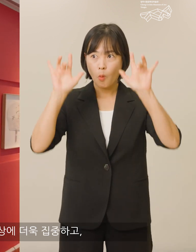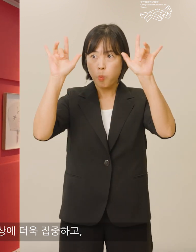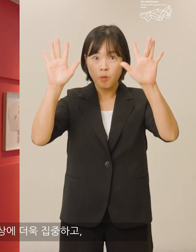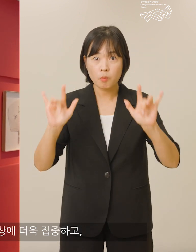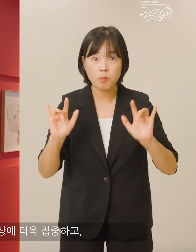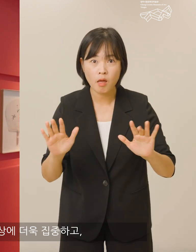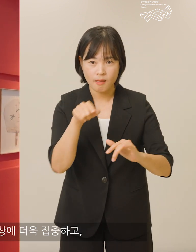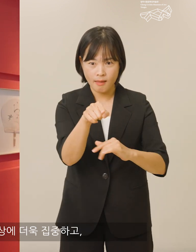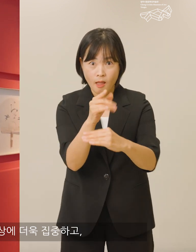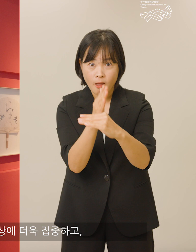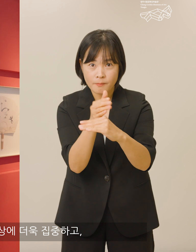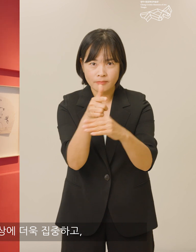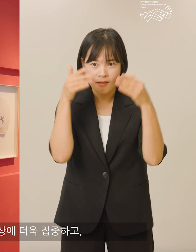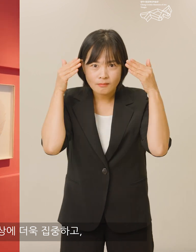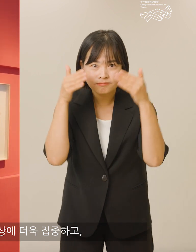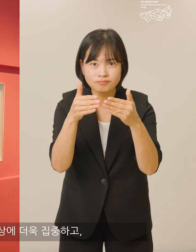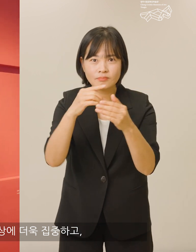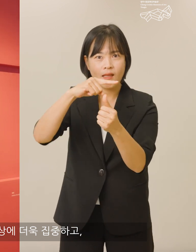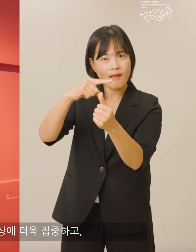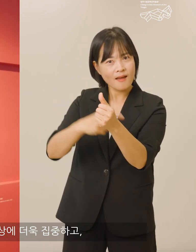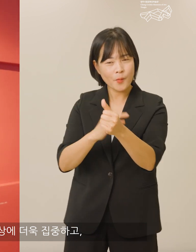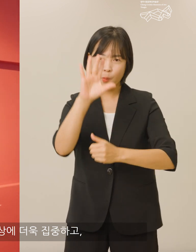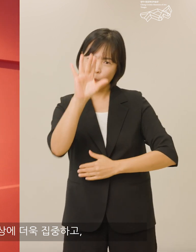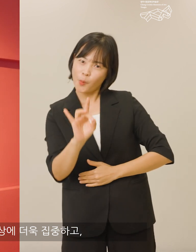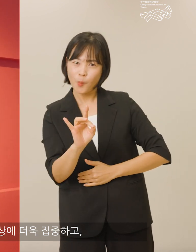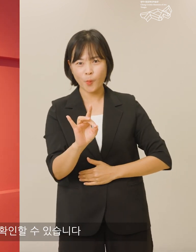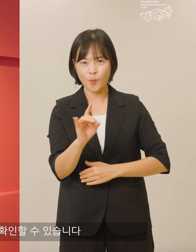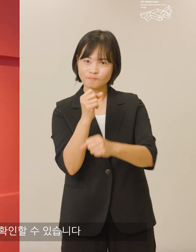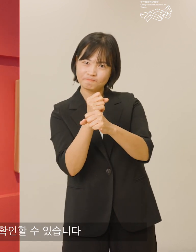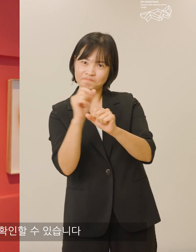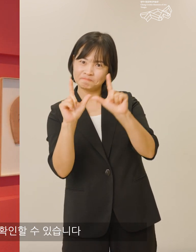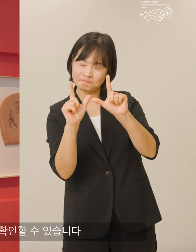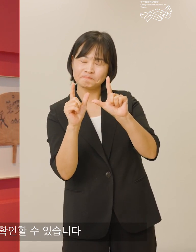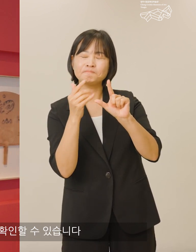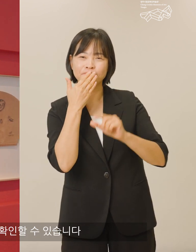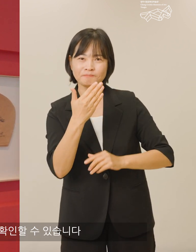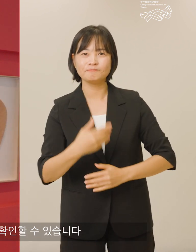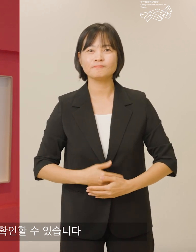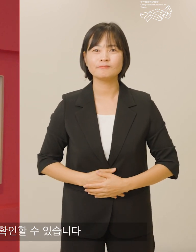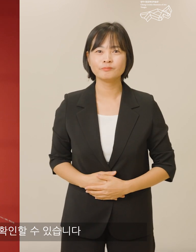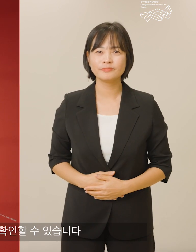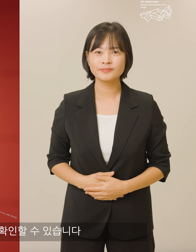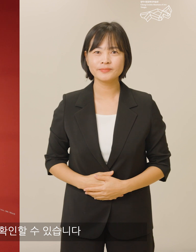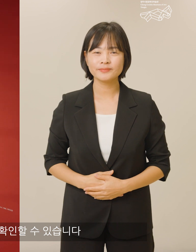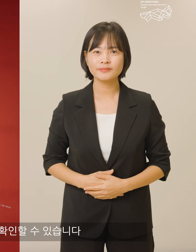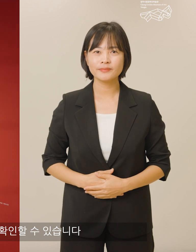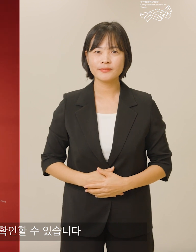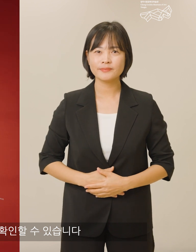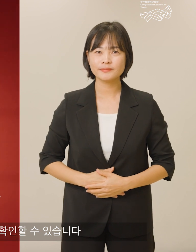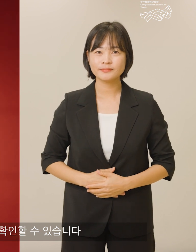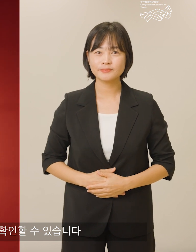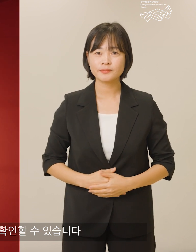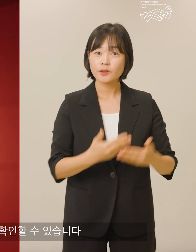여백을 채우지 않고 남겨두는 방식으로 대상에 더욱 집중하고 자연스러우며 서로 조화를 이루는 배치를 확인할